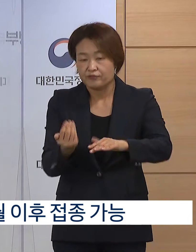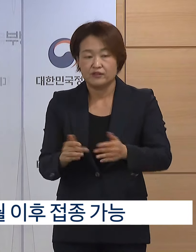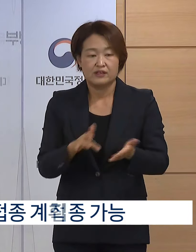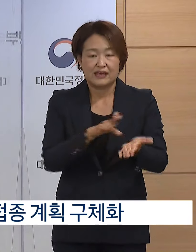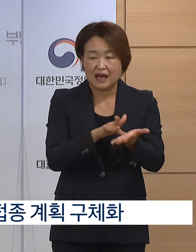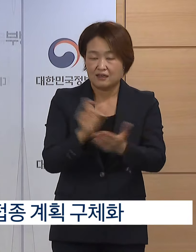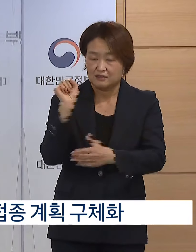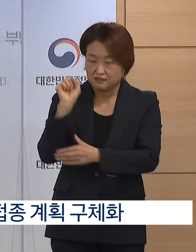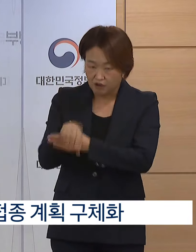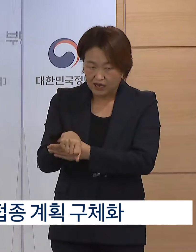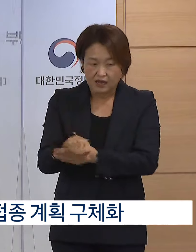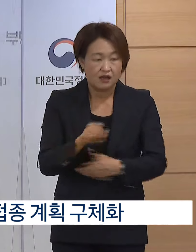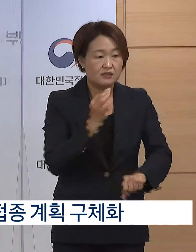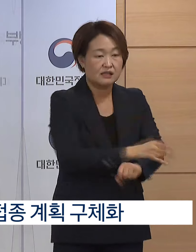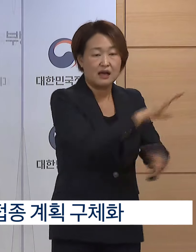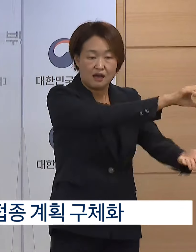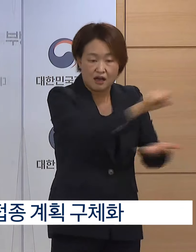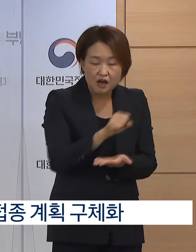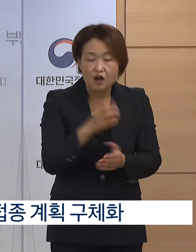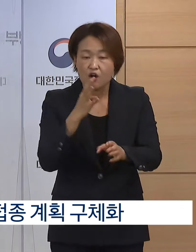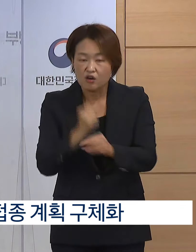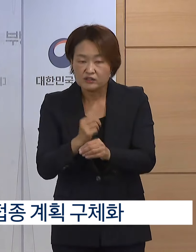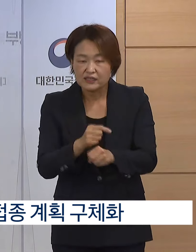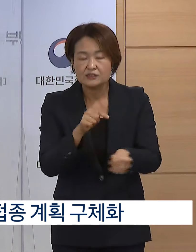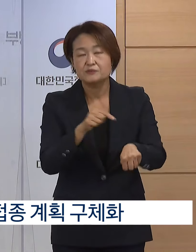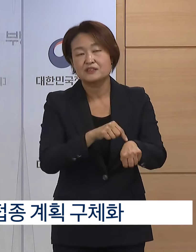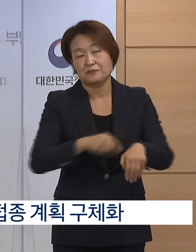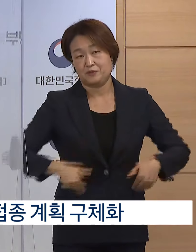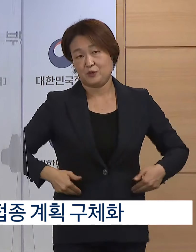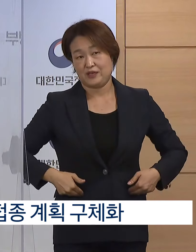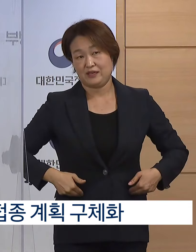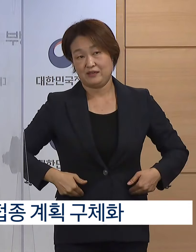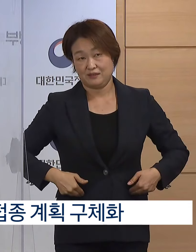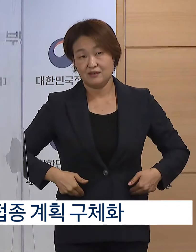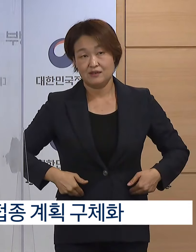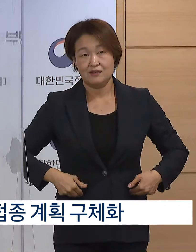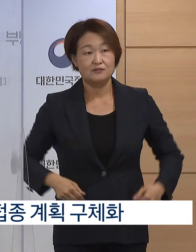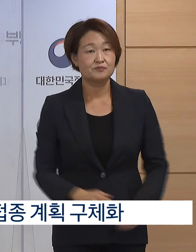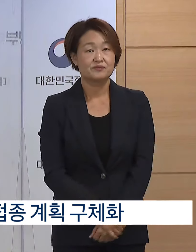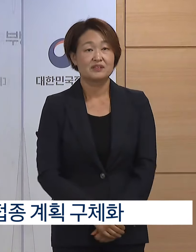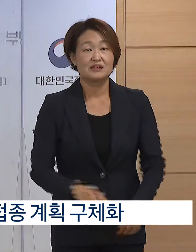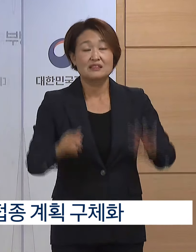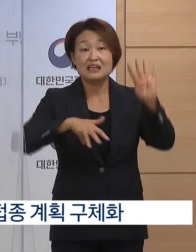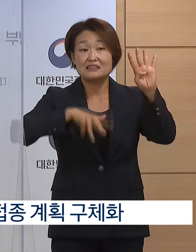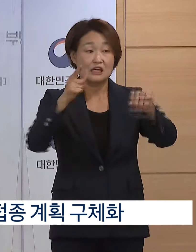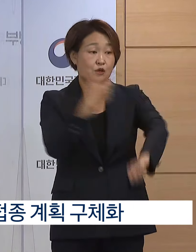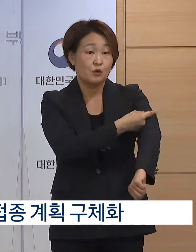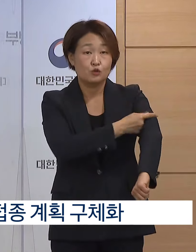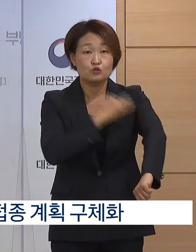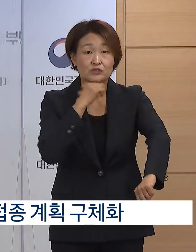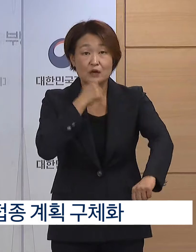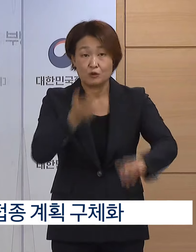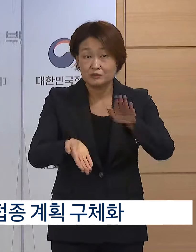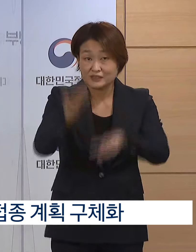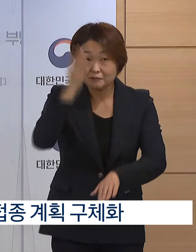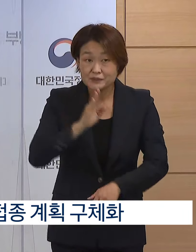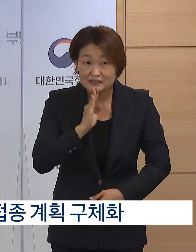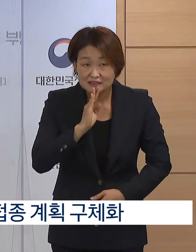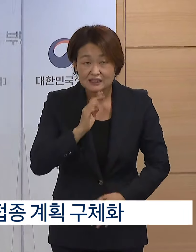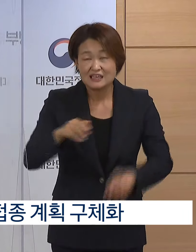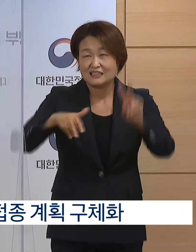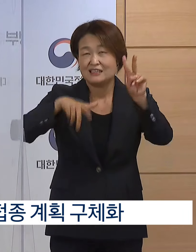허가, 도입 등 시일이 소요됩니다. 4차 접종 대상에 해당하는 분들의 경우 이가